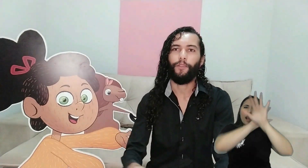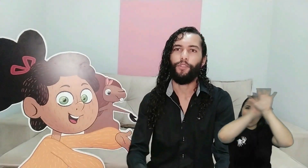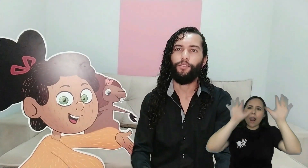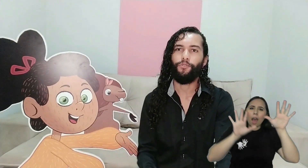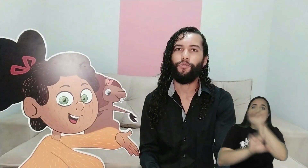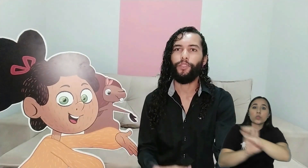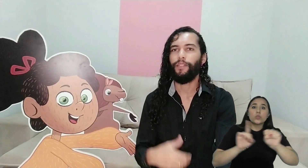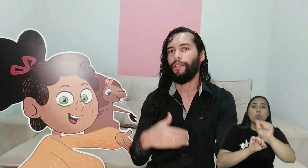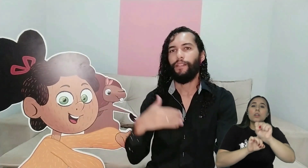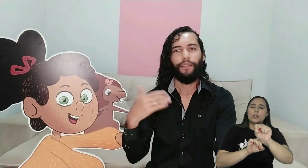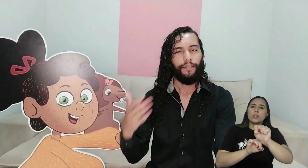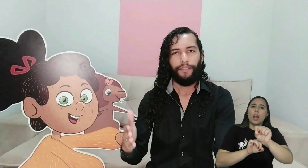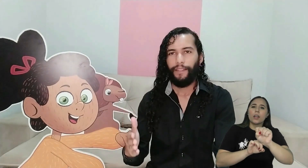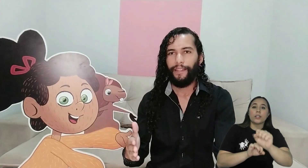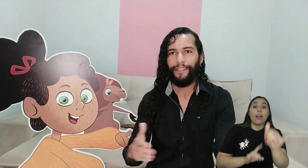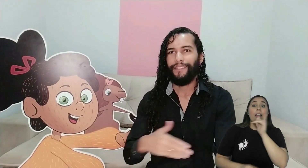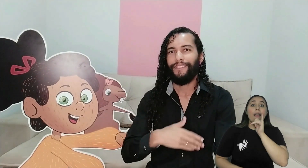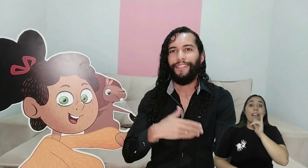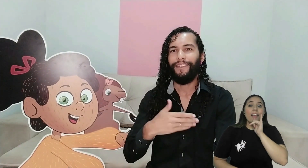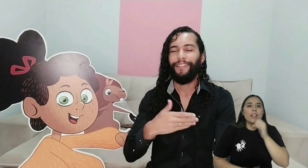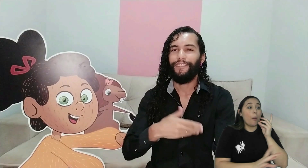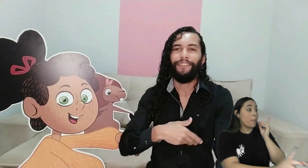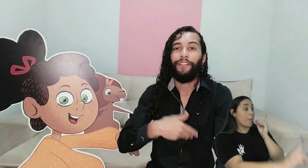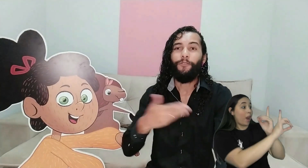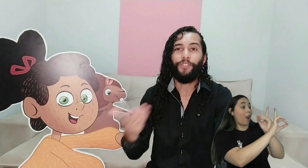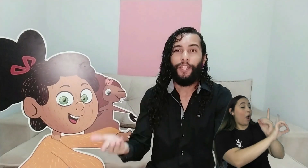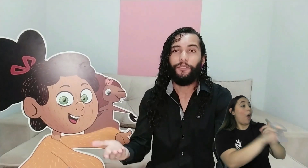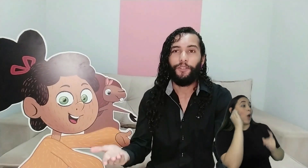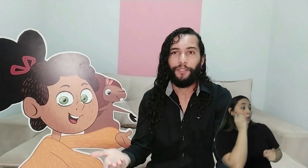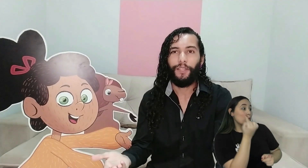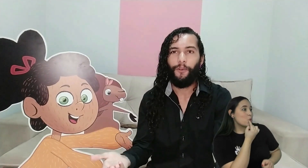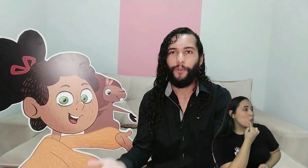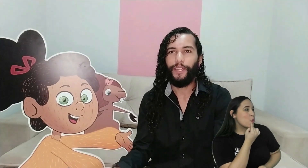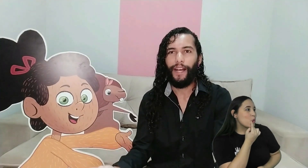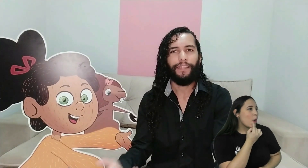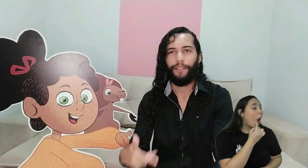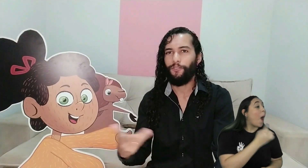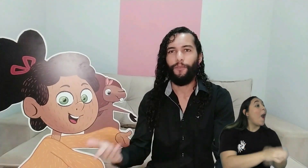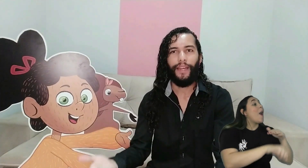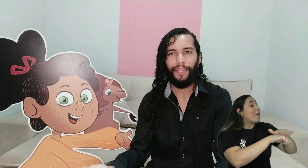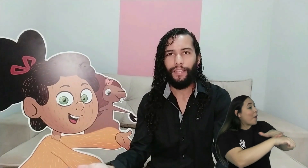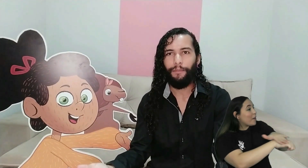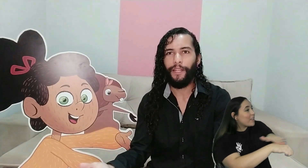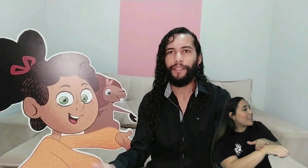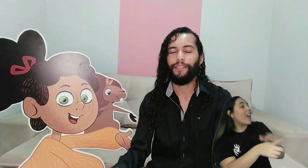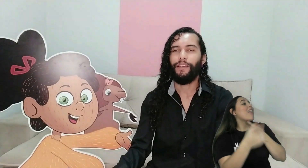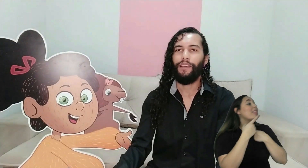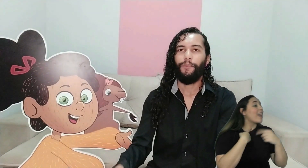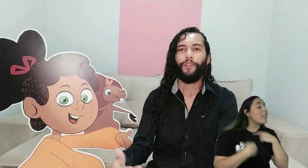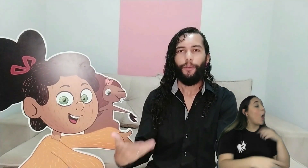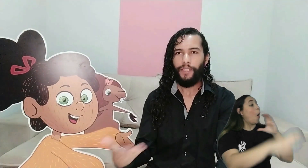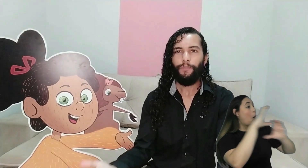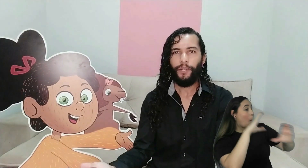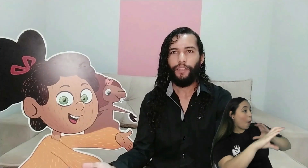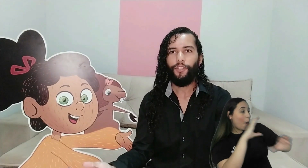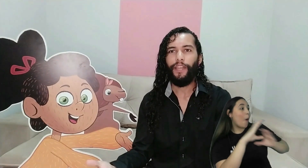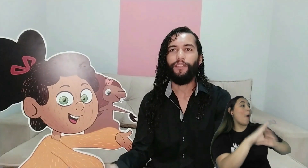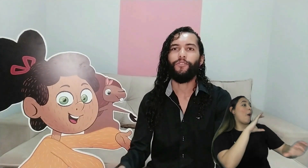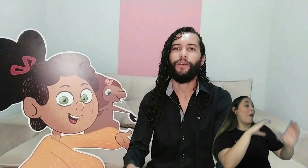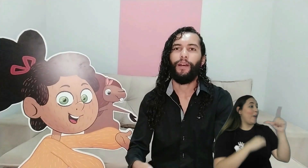encontrar uma pessoa surda, se dar um jeito de se comunicar se não souber Libras, porque o mais importante é